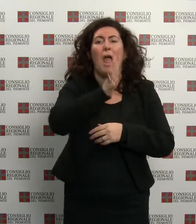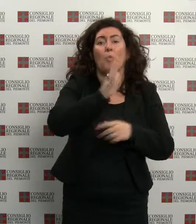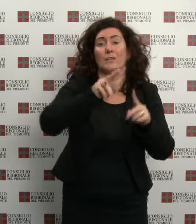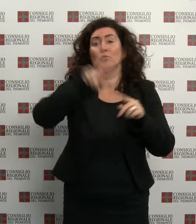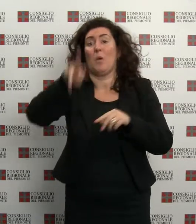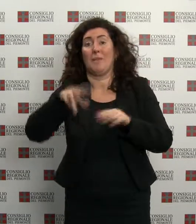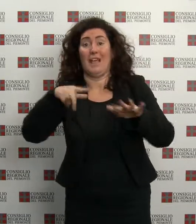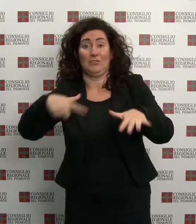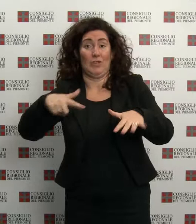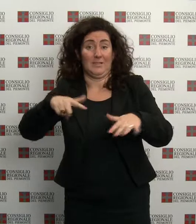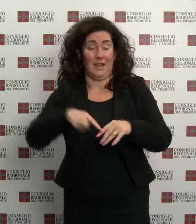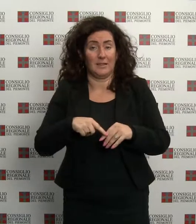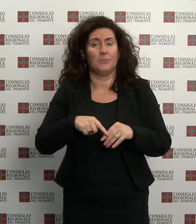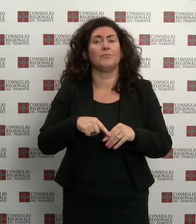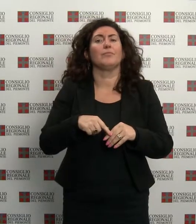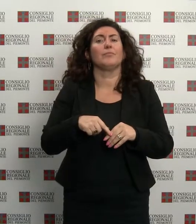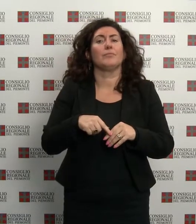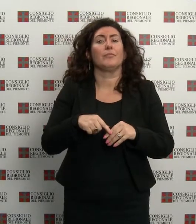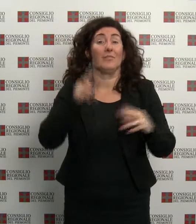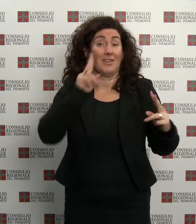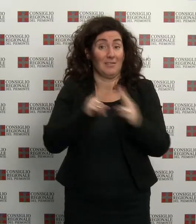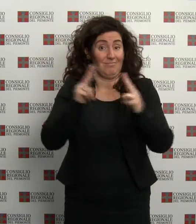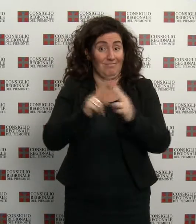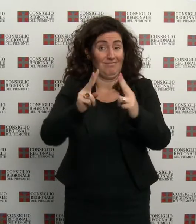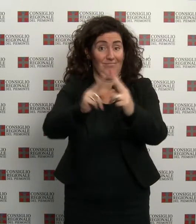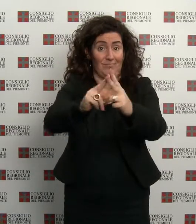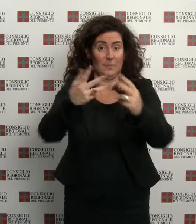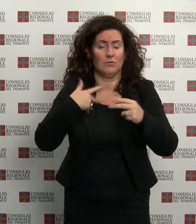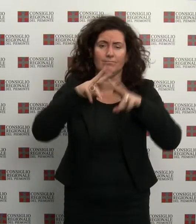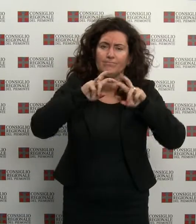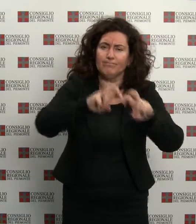2015-2017. Nel corso delle sedute si sono approfondite in particolare